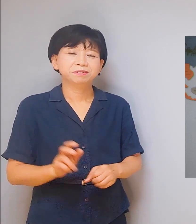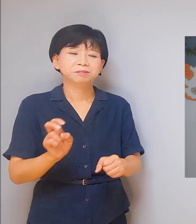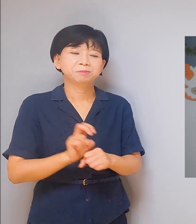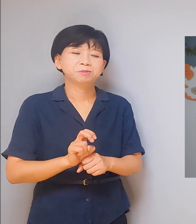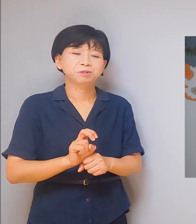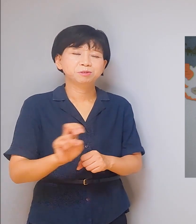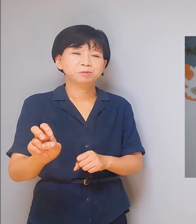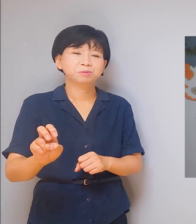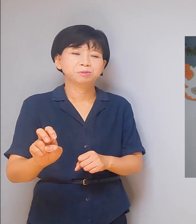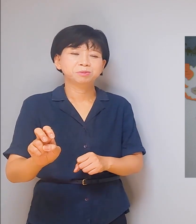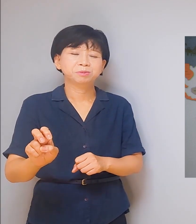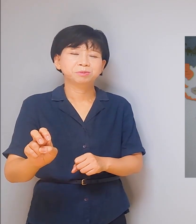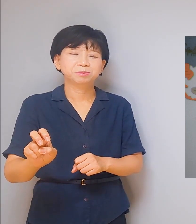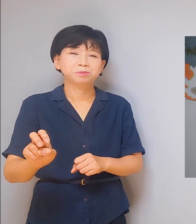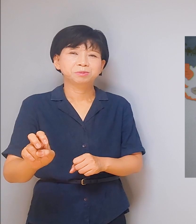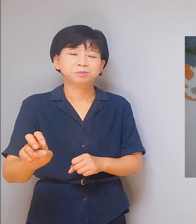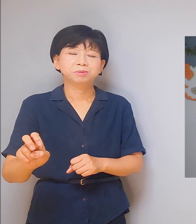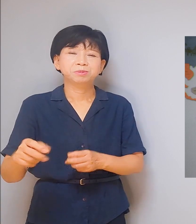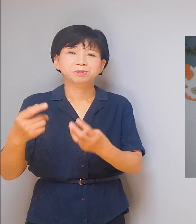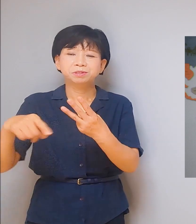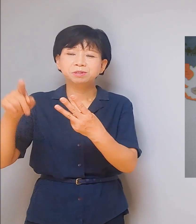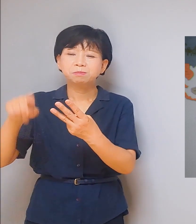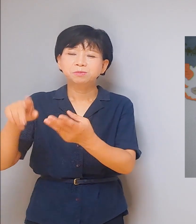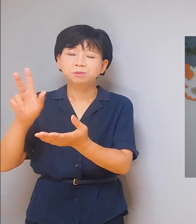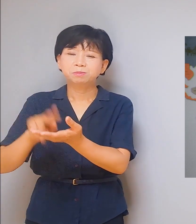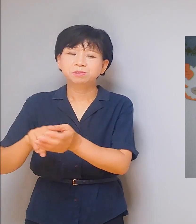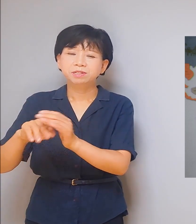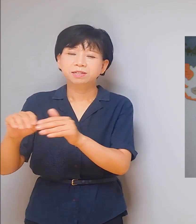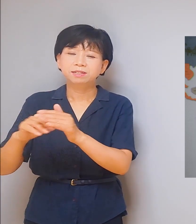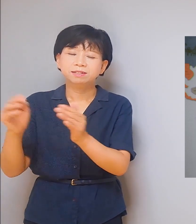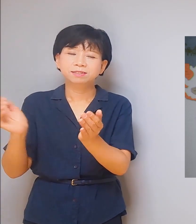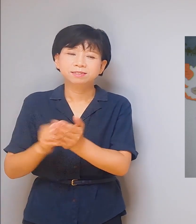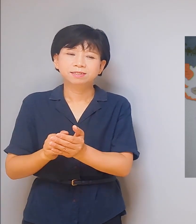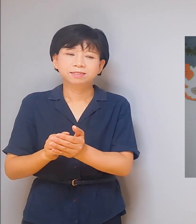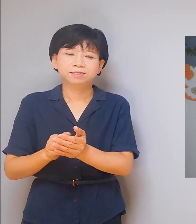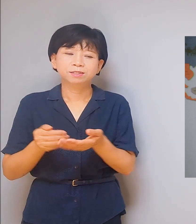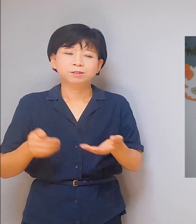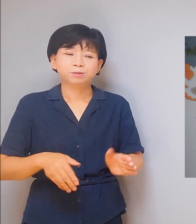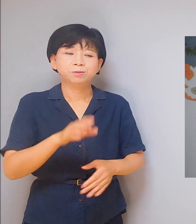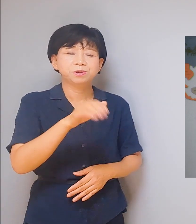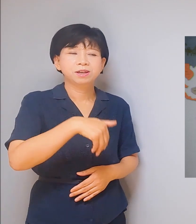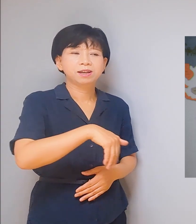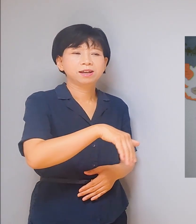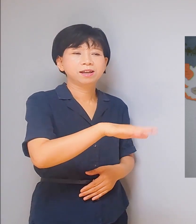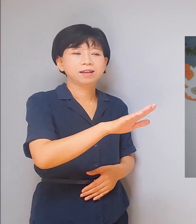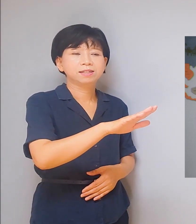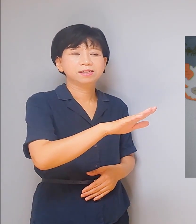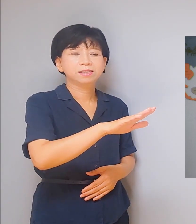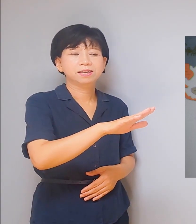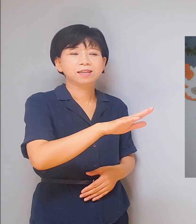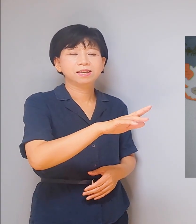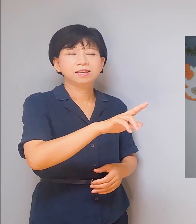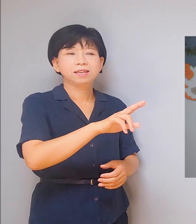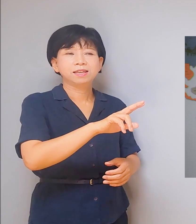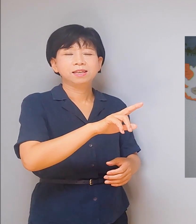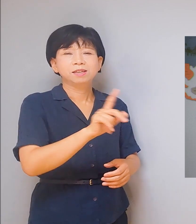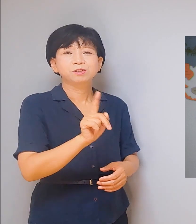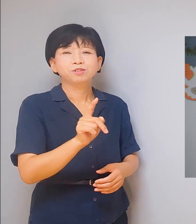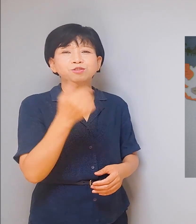야곱이 어쨌든 라반과의 문제는 해결되고 고향으로 돌아가는데 넘어야 될 산이 있지요? 누가